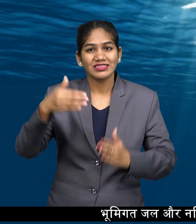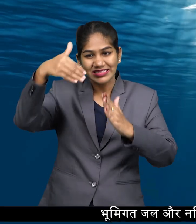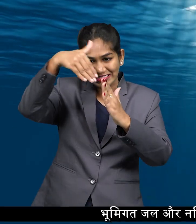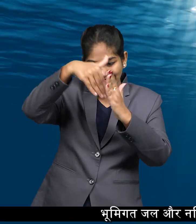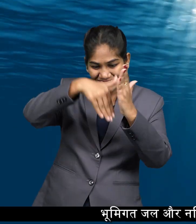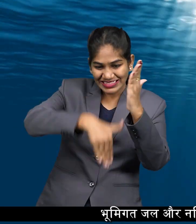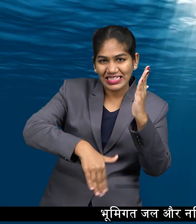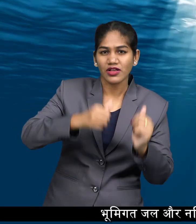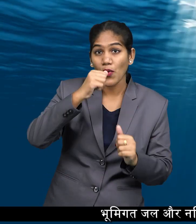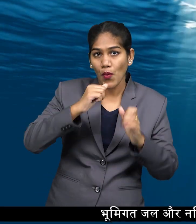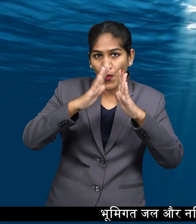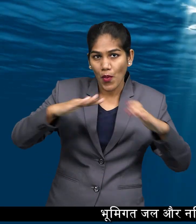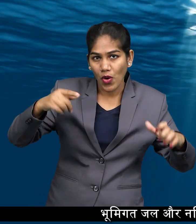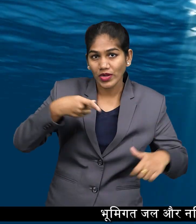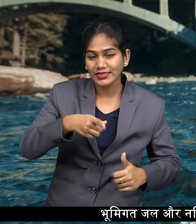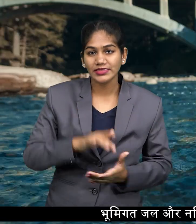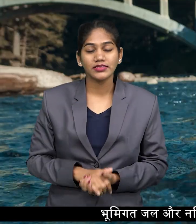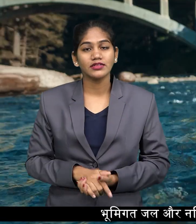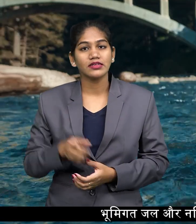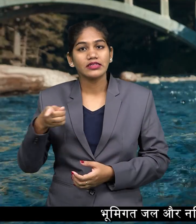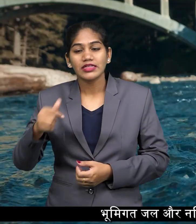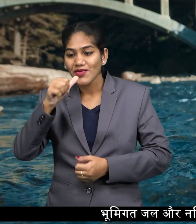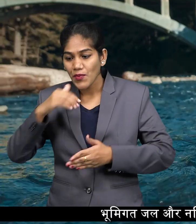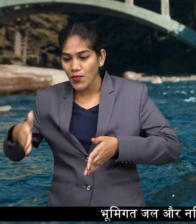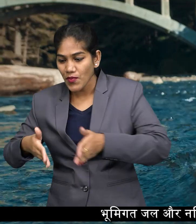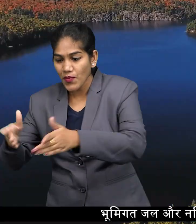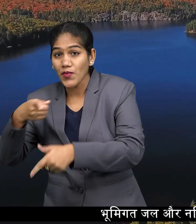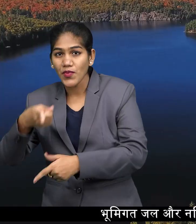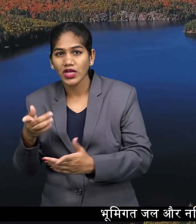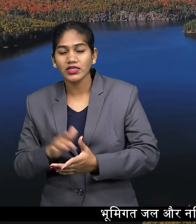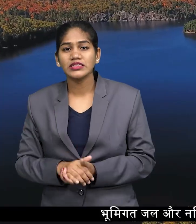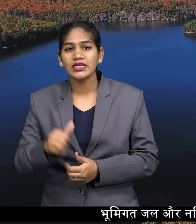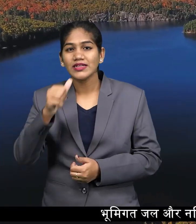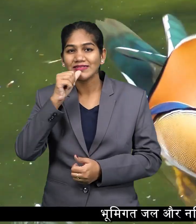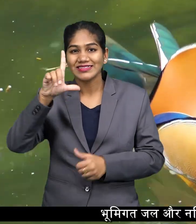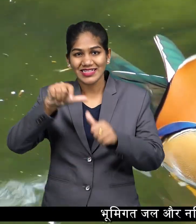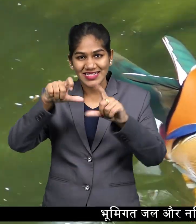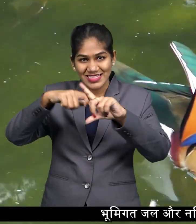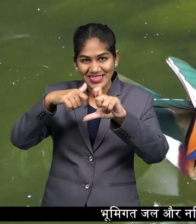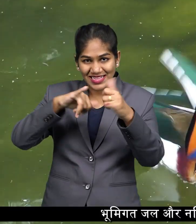चौथा, भूमिगत जल और नदियों, झीलों और तालाबों का पानी भी ताज़ा है।